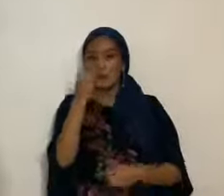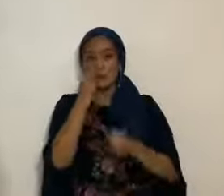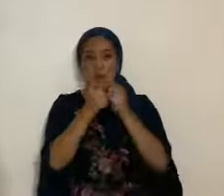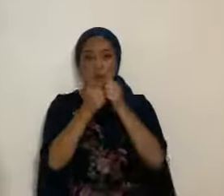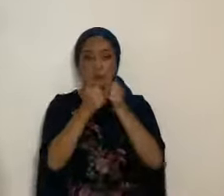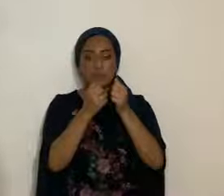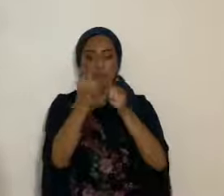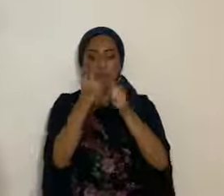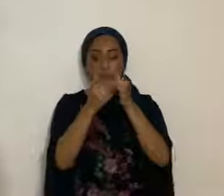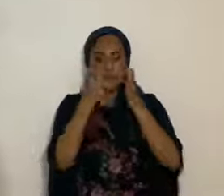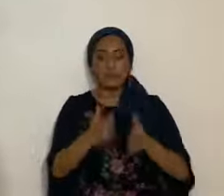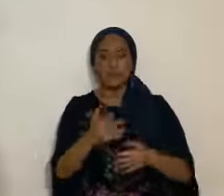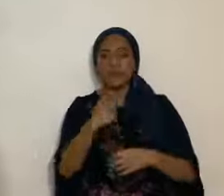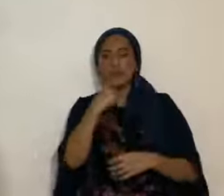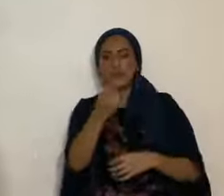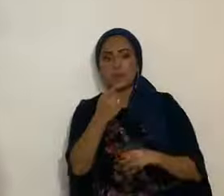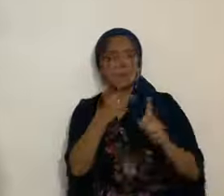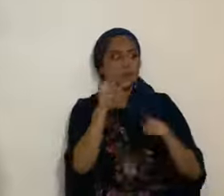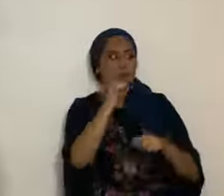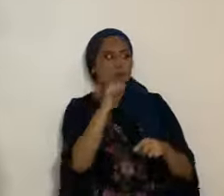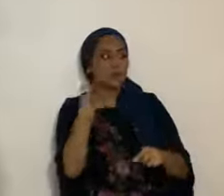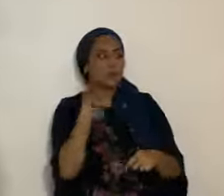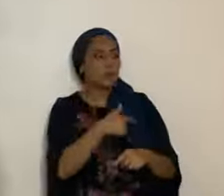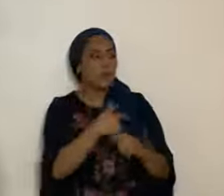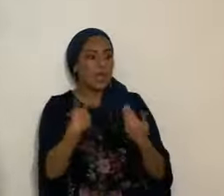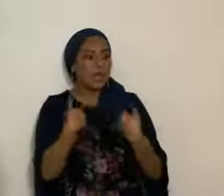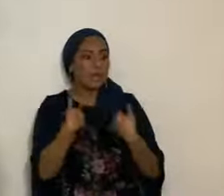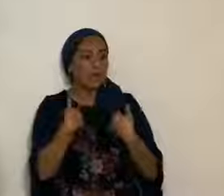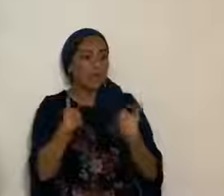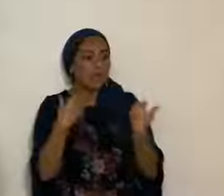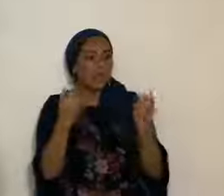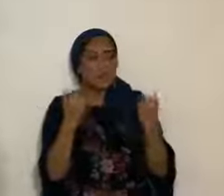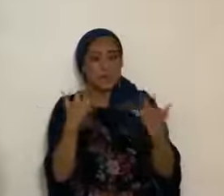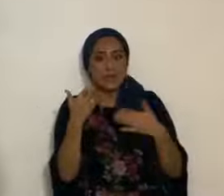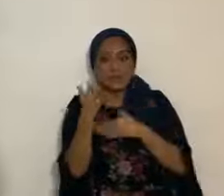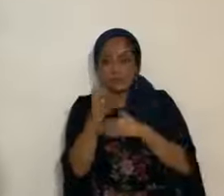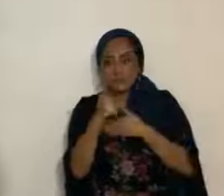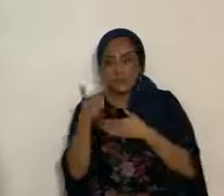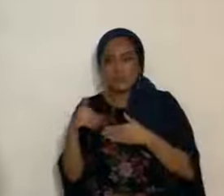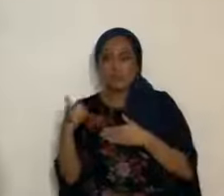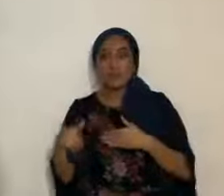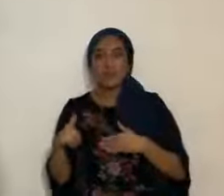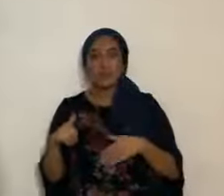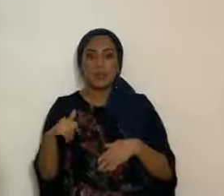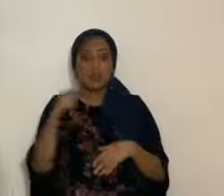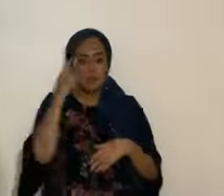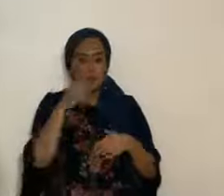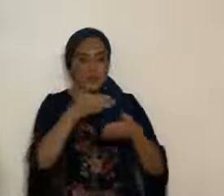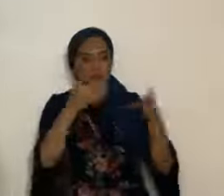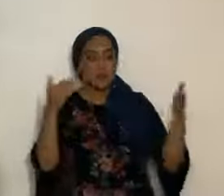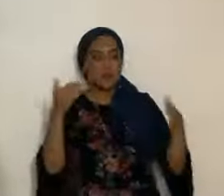le dijeron: ¿de dónde tenemos nosotros tantos panes en el desierto para saciar una multitud tan